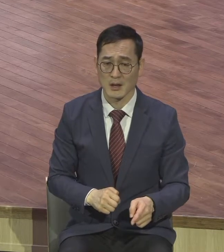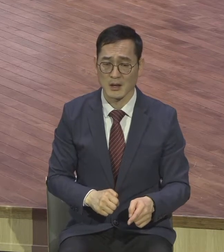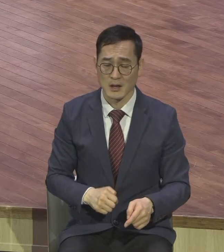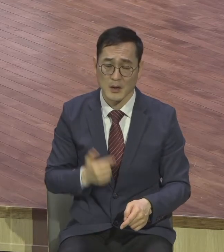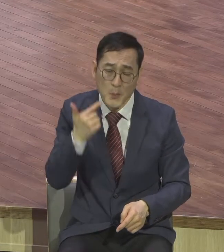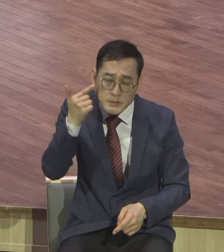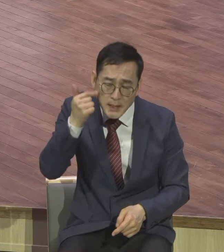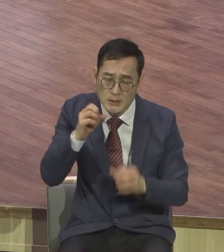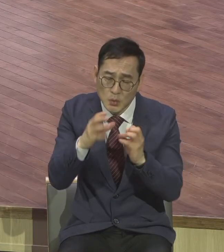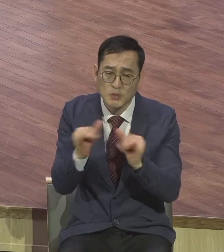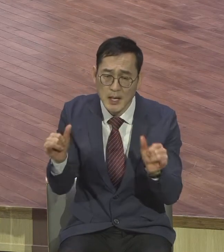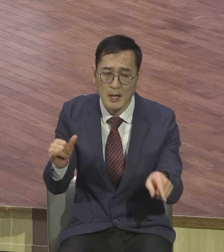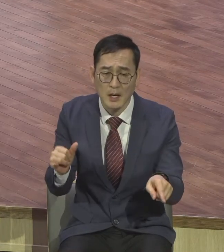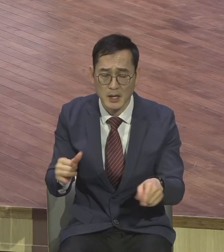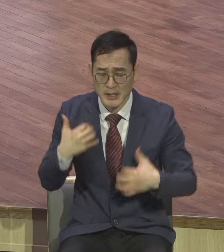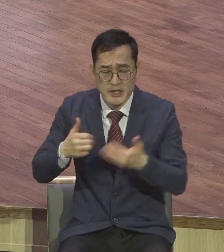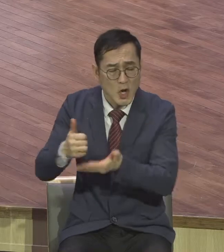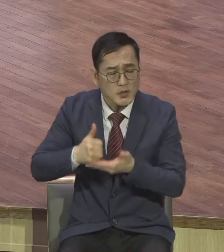먹고